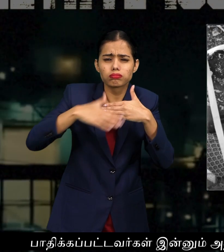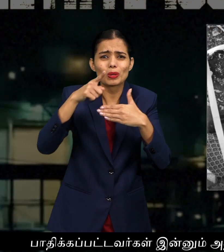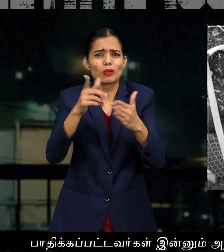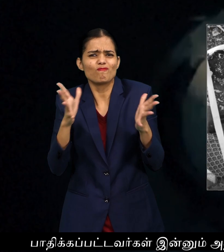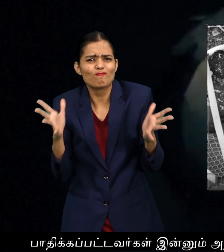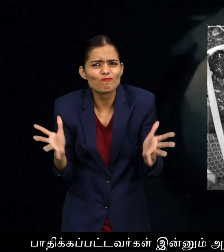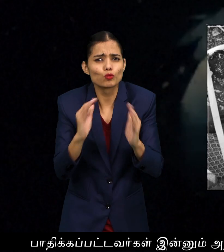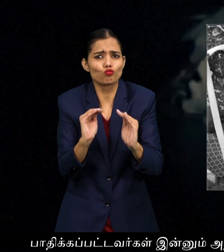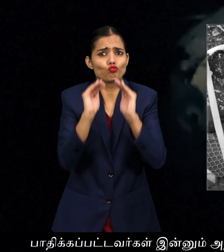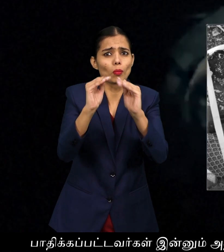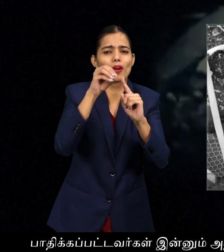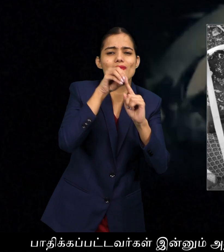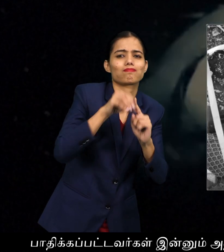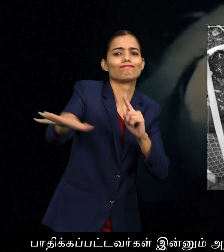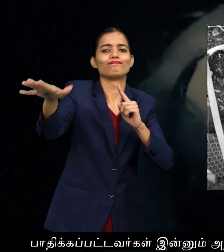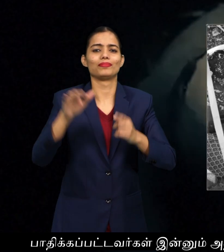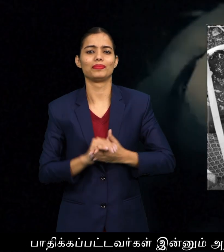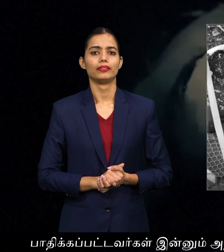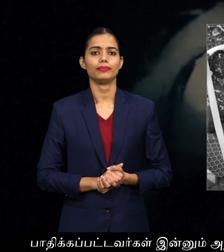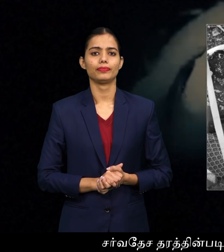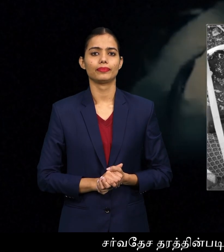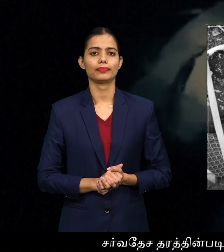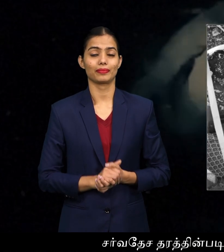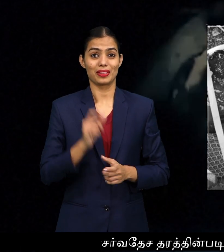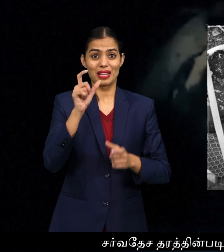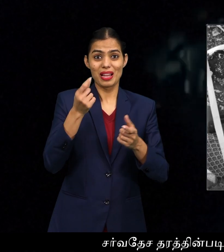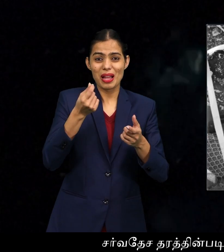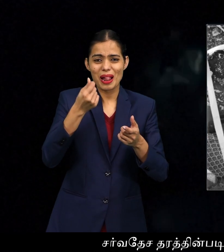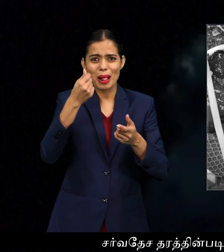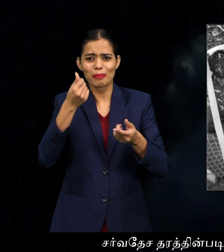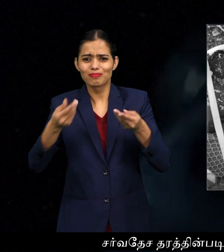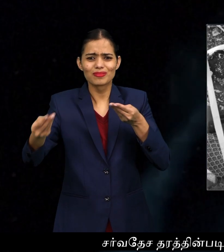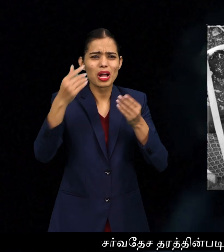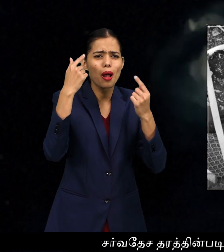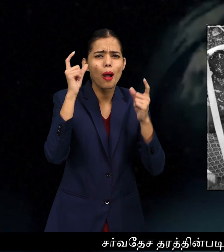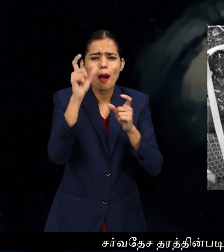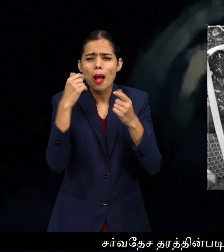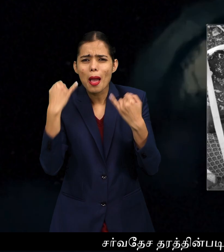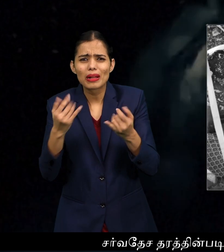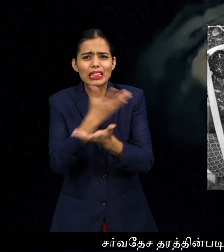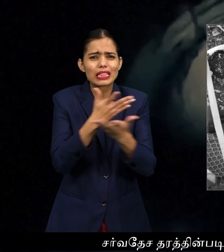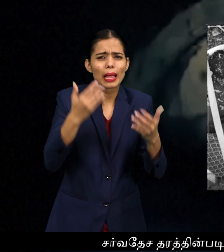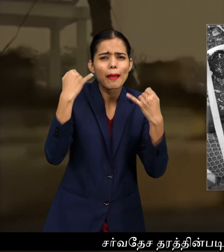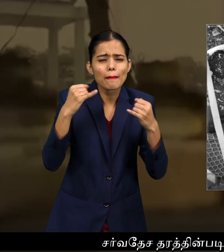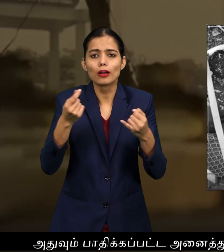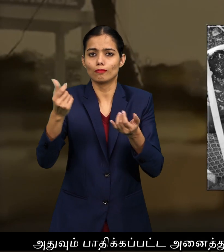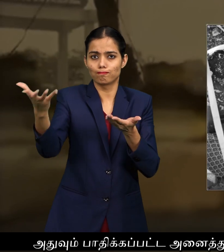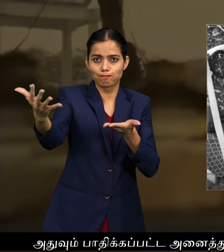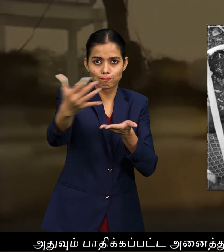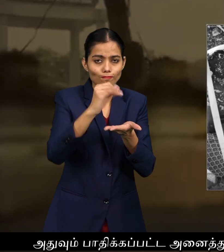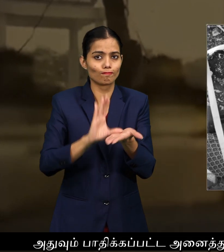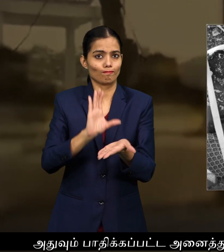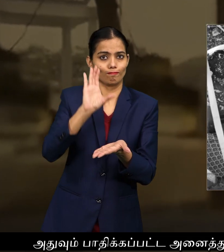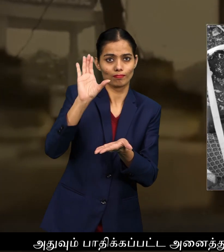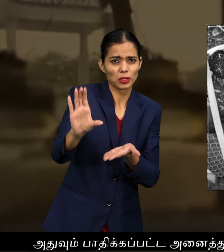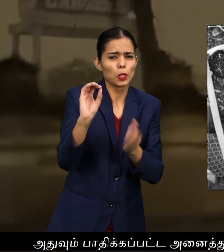அதன் பாதிப்புகளால் அவதிப்பட்டு வருகின்றனர். சர்வதேச தரத்தின்படி இழப்பீடுகள் வழங்கப்படவில்லை,